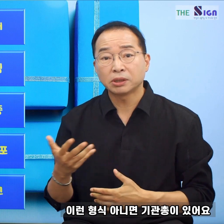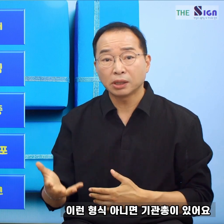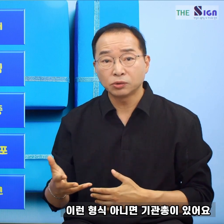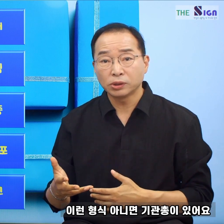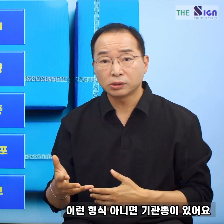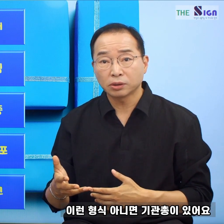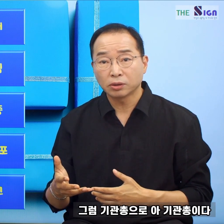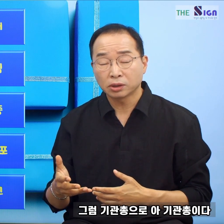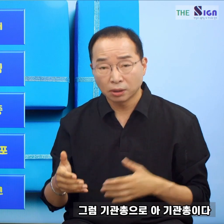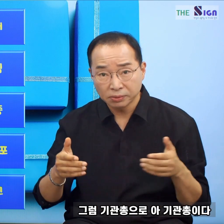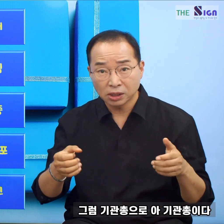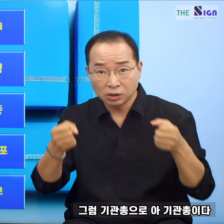기관총이 있어요. 그럼 기관총을